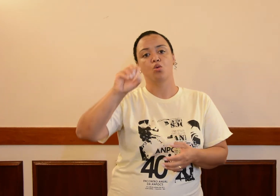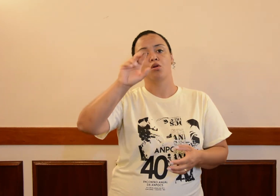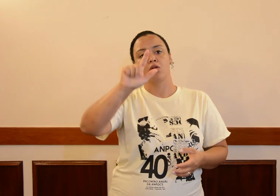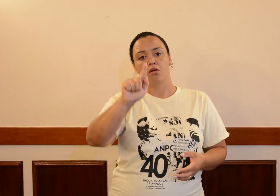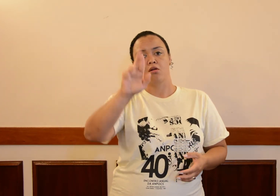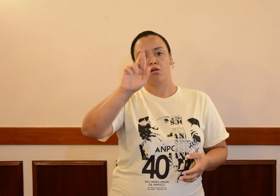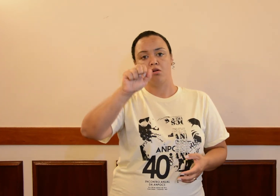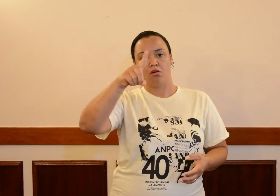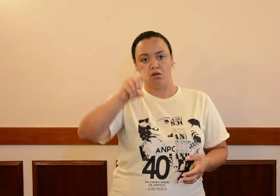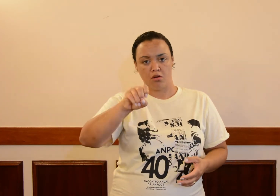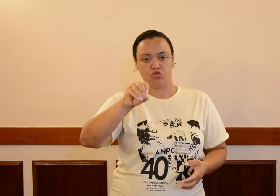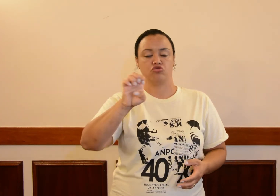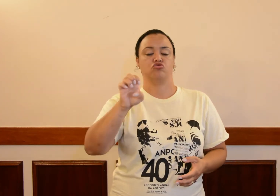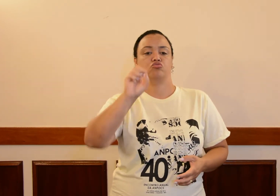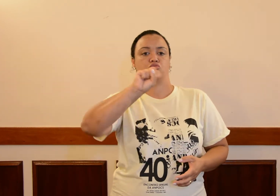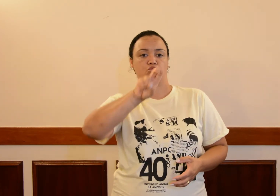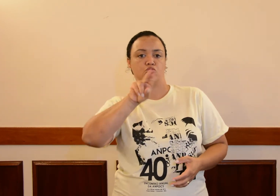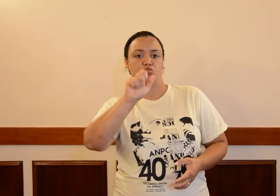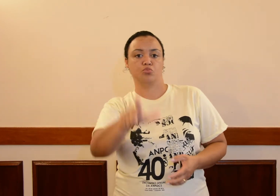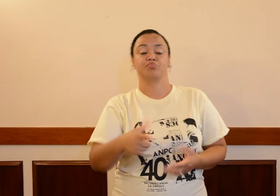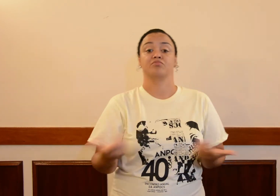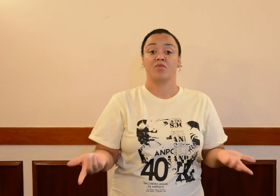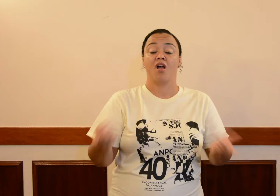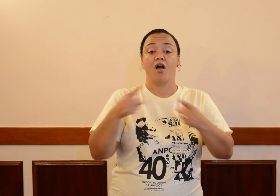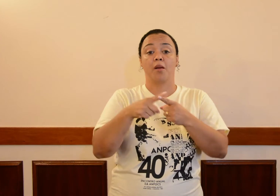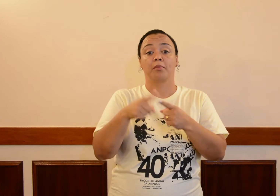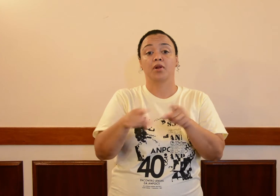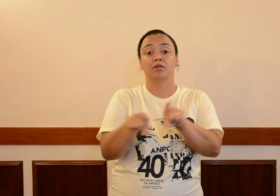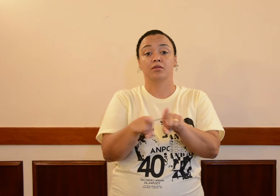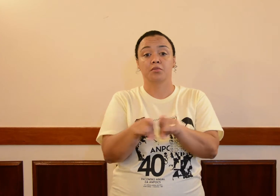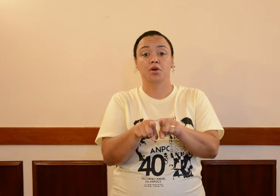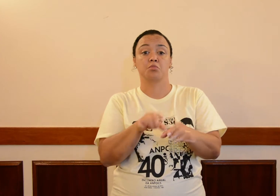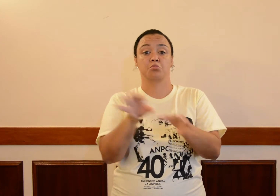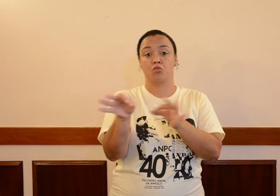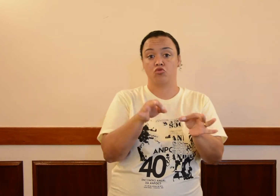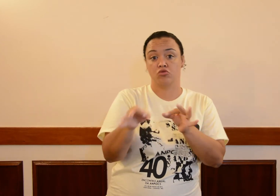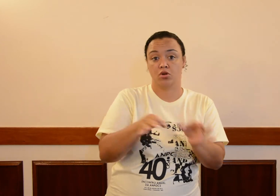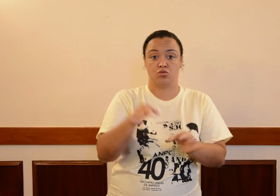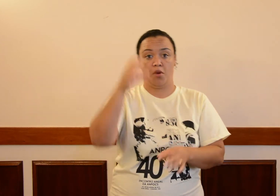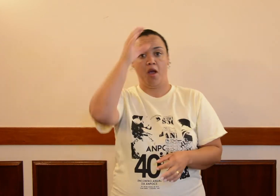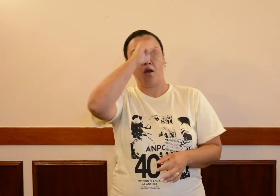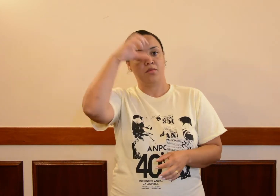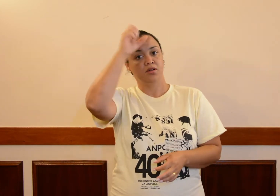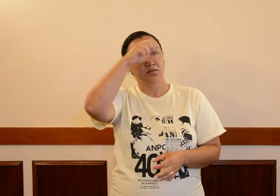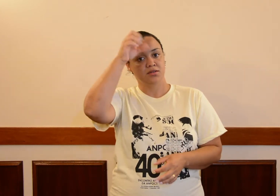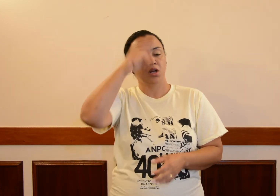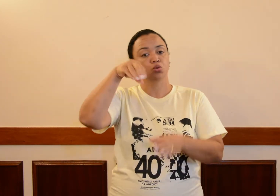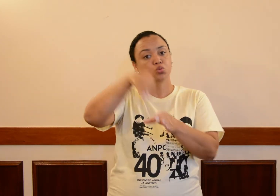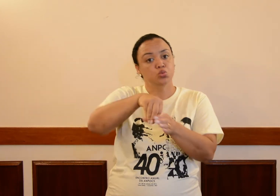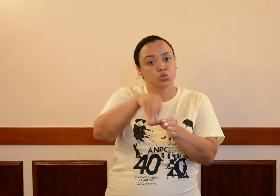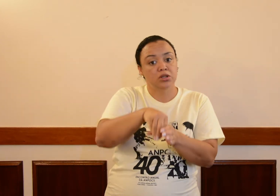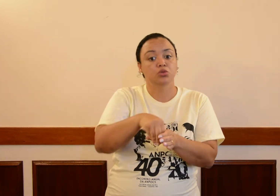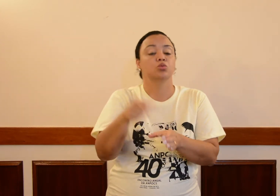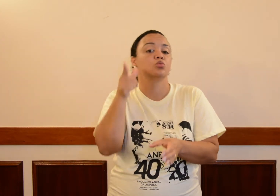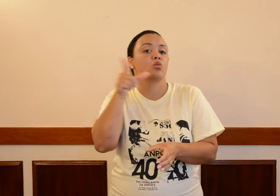incentivo à aprendizagem das pessoas com deficiência, que ela foi lançada em 2008, e o projeto Autismo e Mercado de Trabalho,